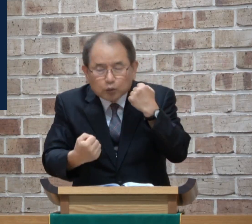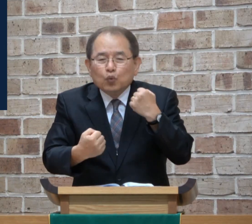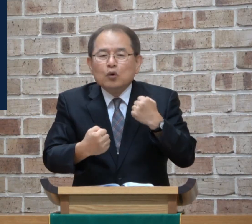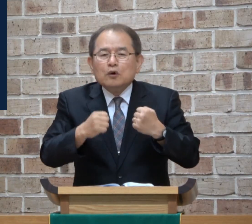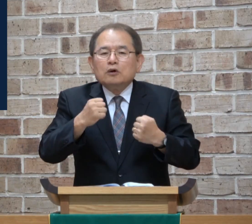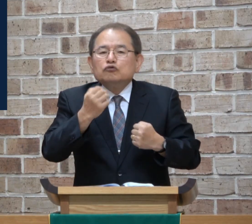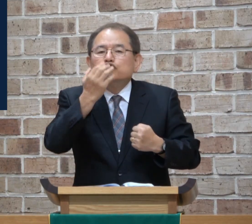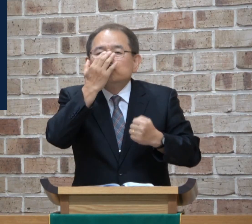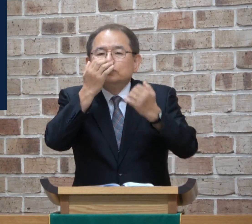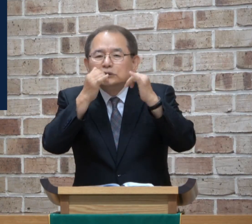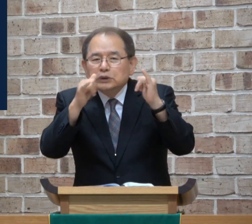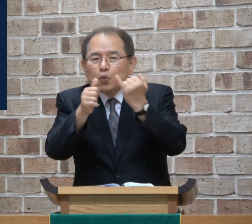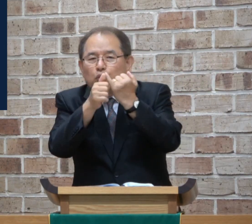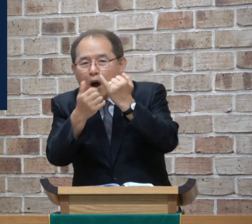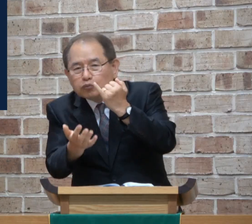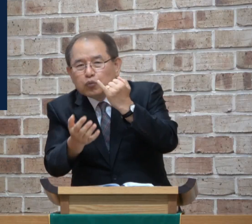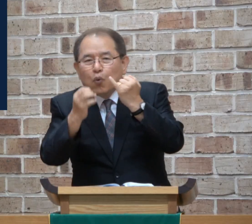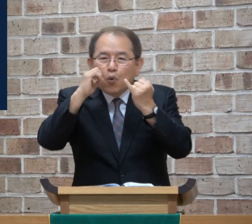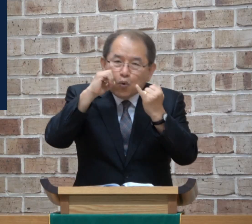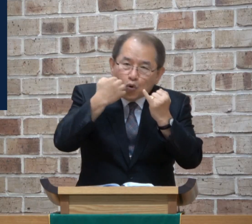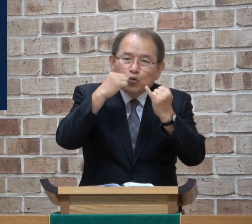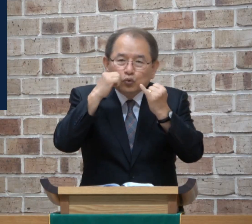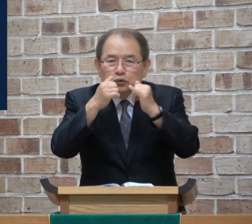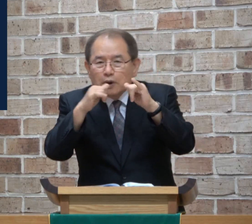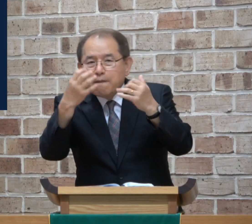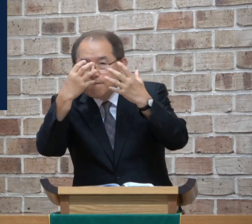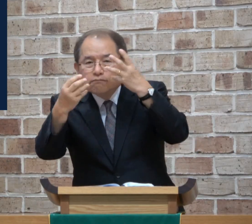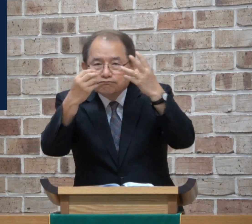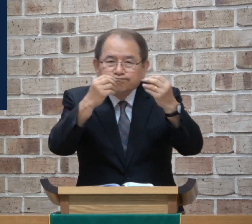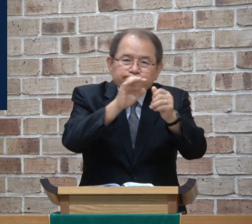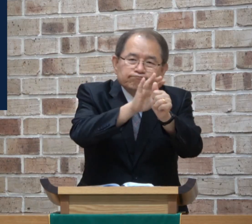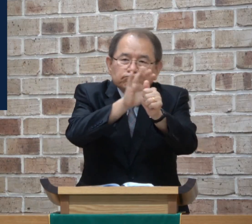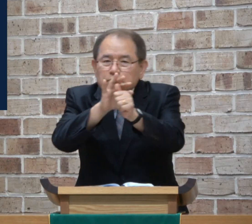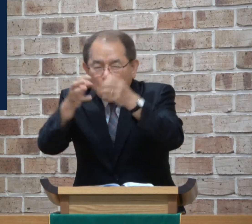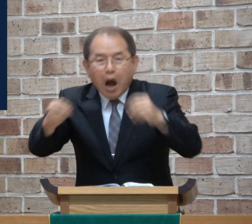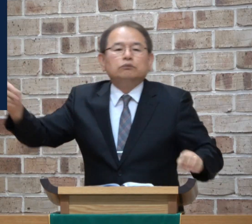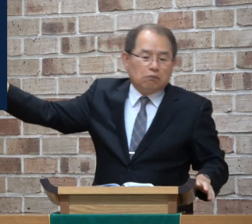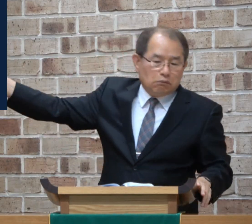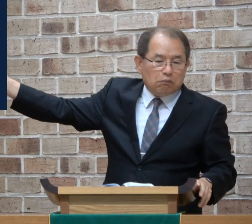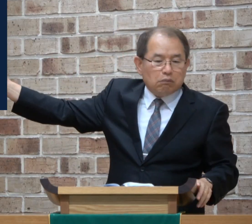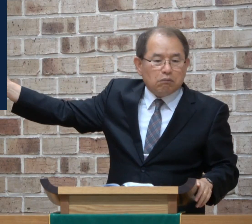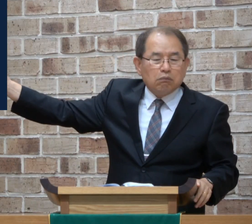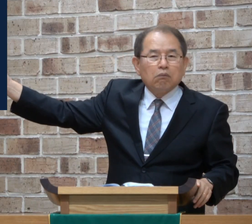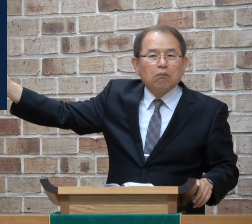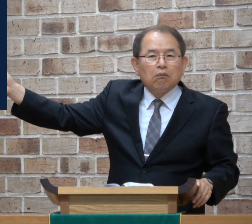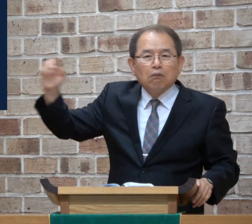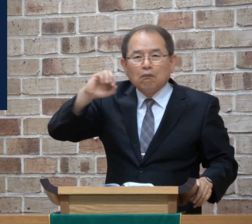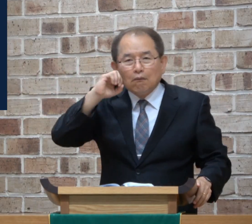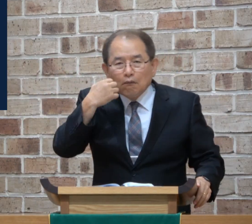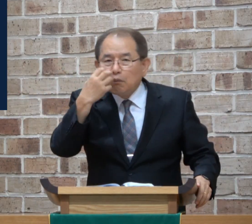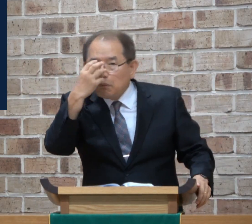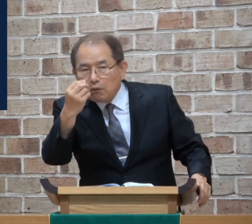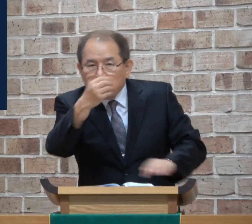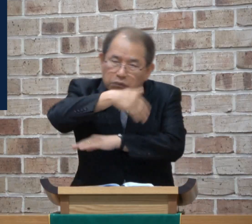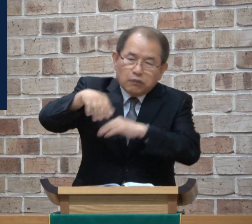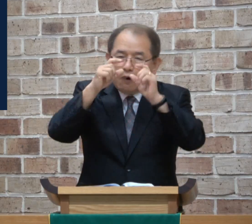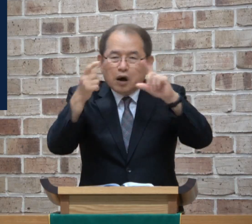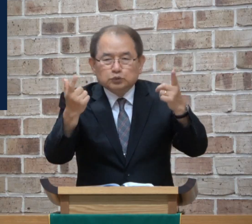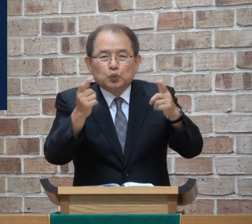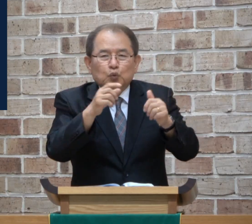나라를 돌보고 또 유대인의 가부를 돌아보는 그런 공률한 마음이 있었던 백부장이었습니다. 어려운